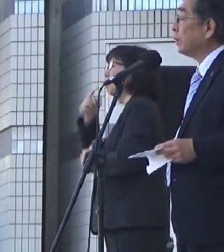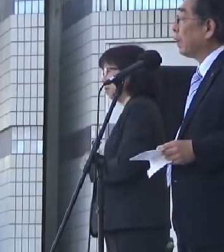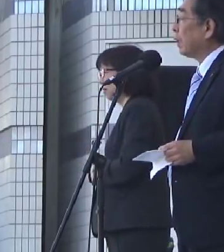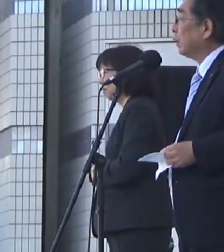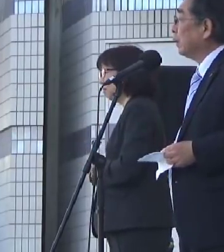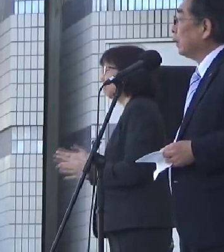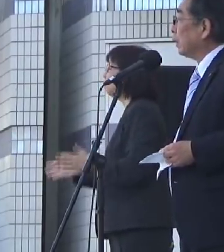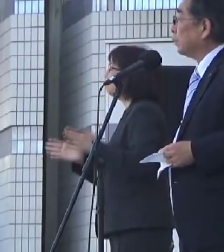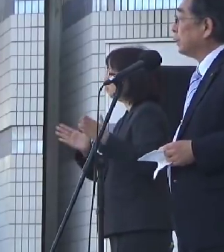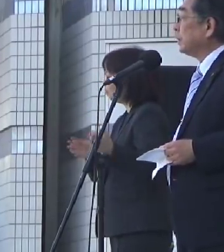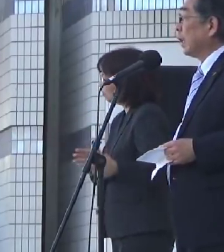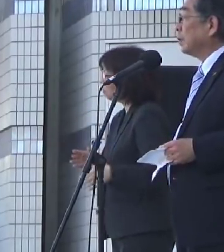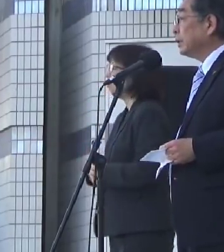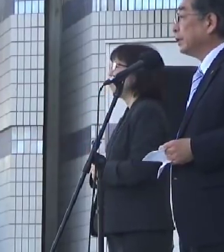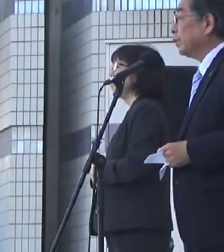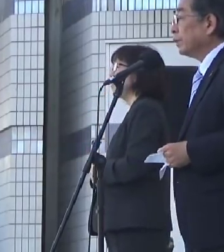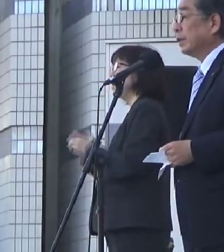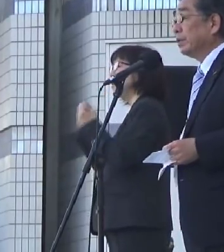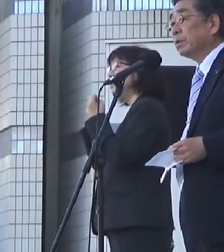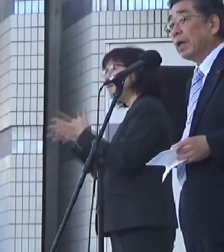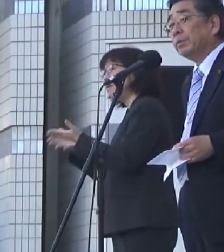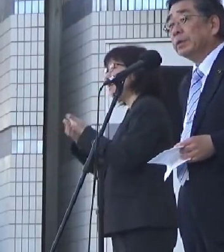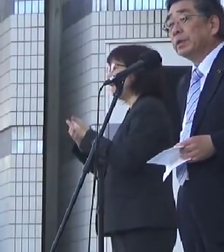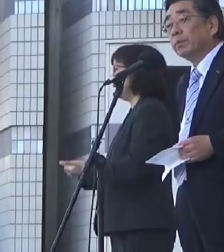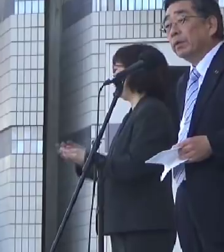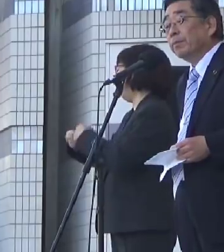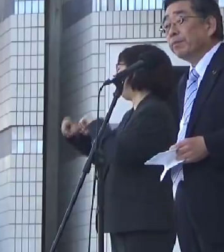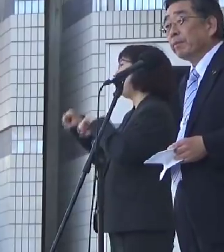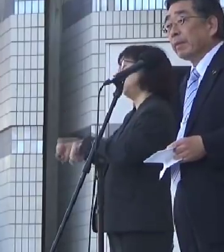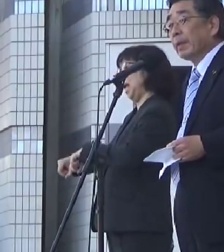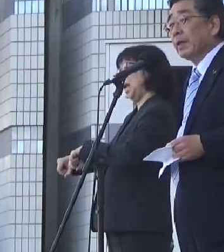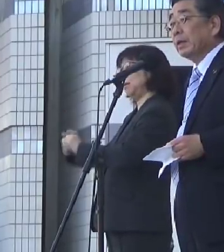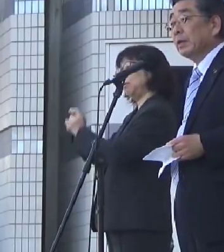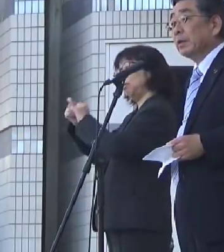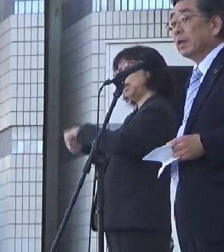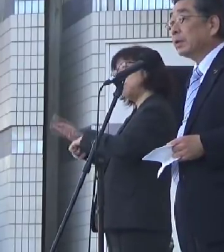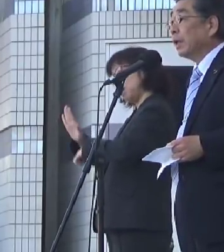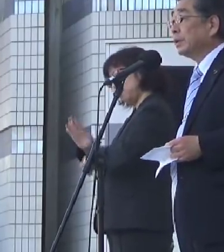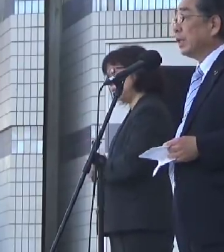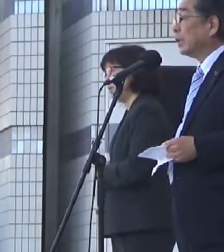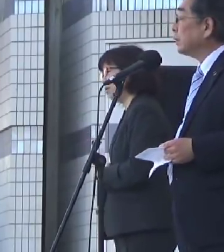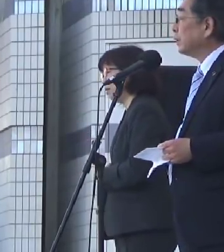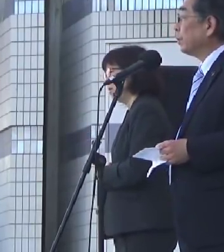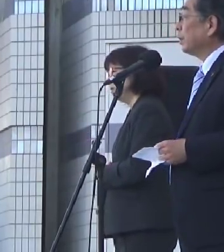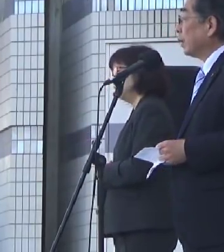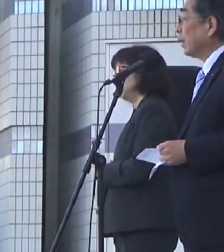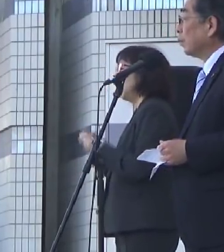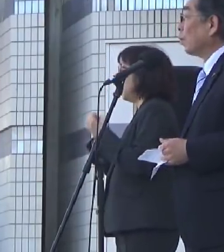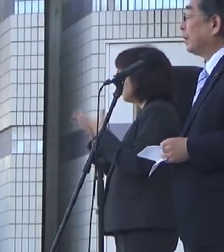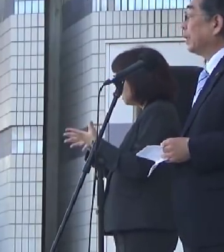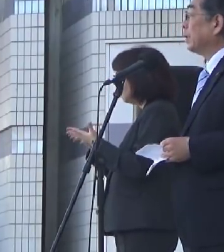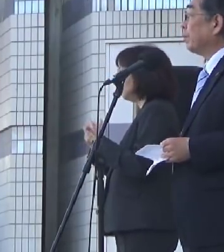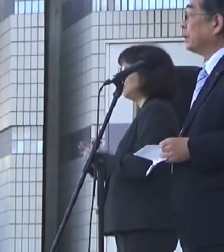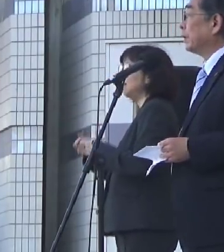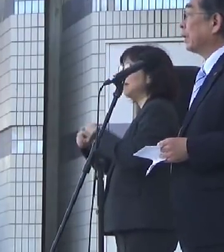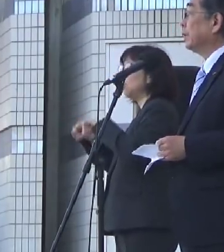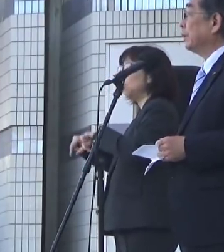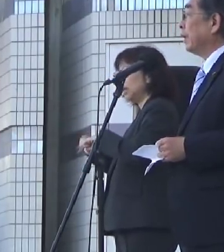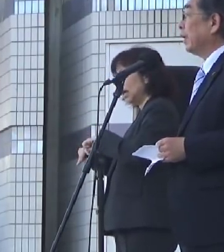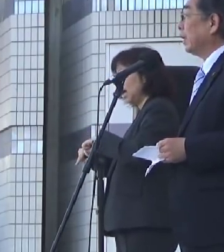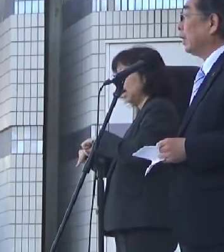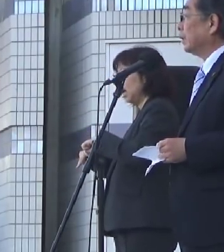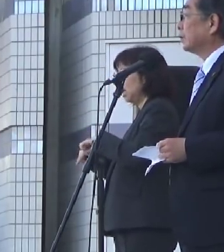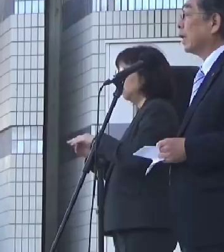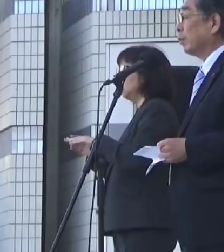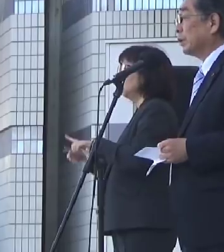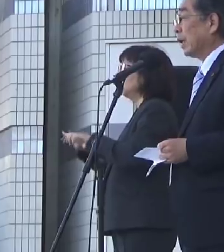問題としては新安全協定というのがありますけども、 新しい安全協定が東海第二原発に限